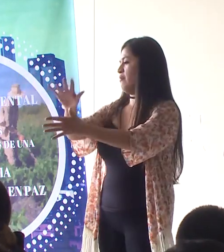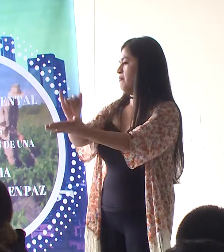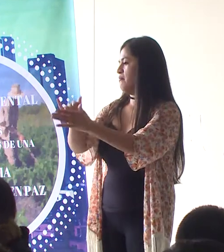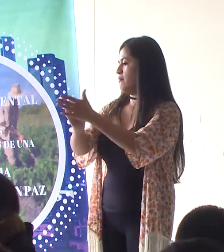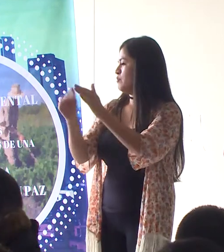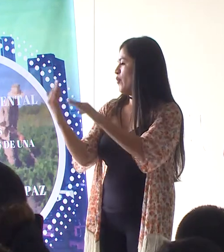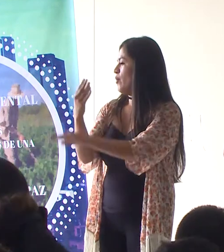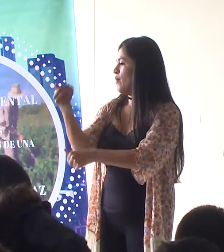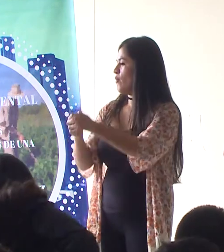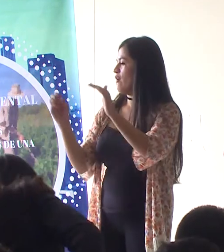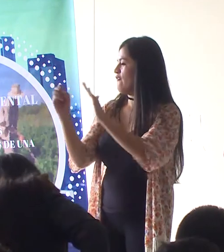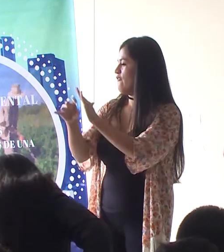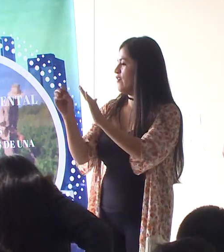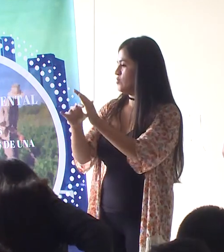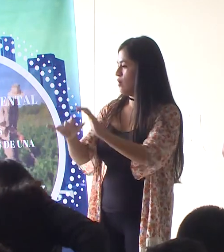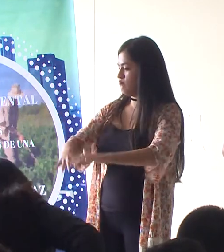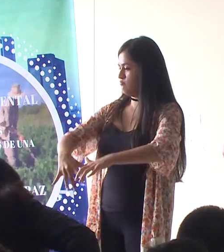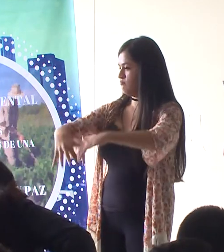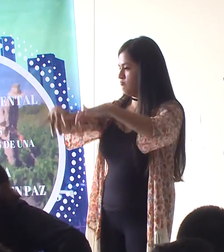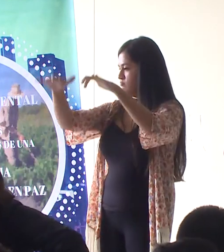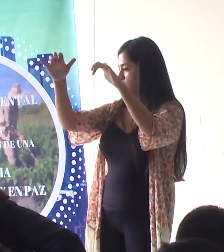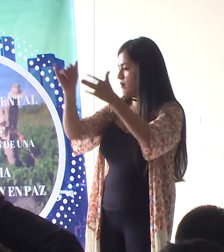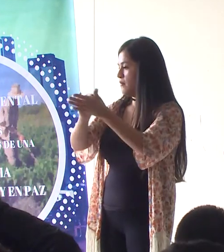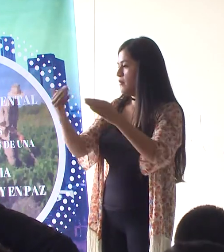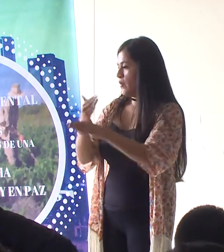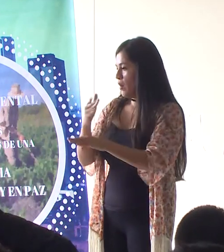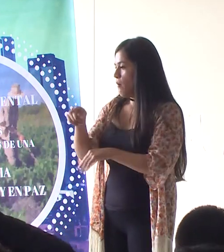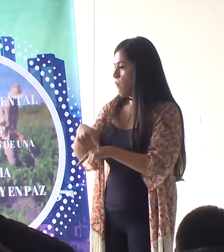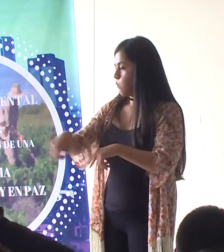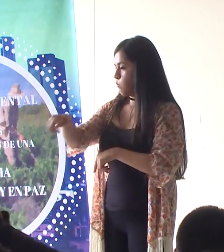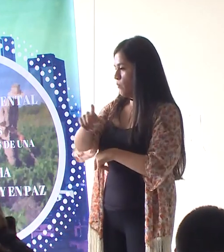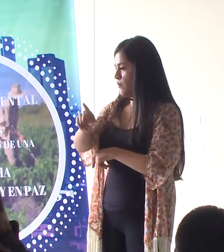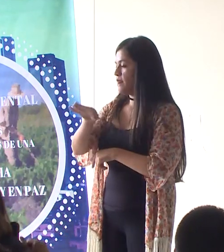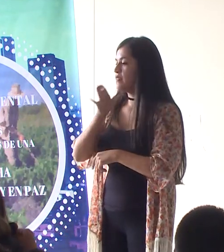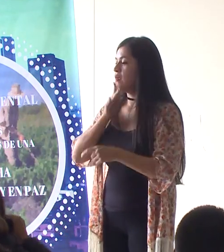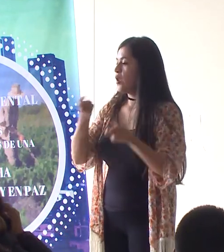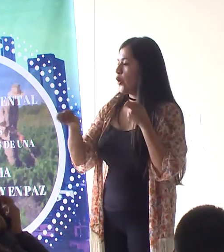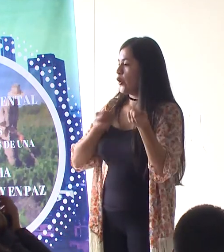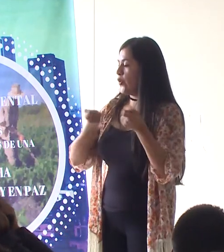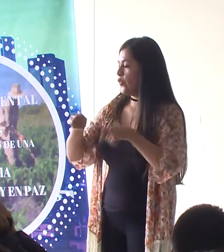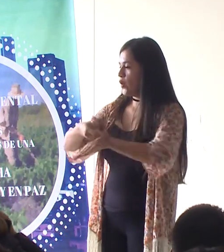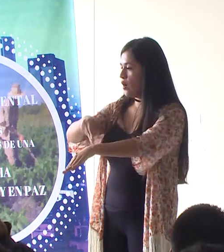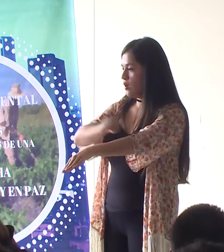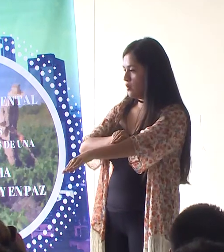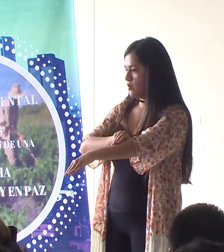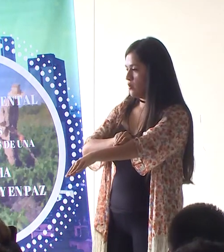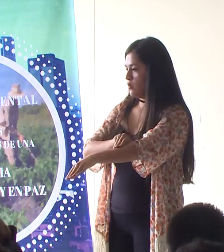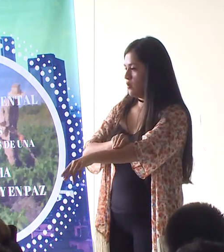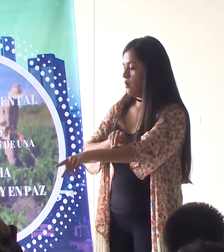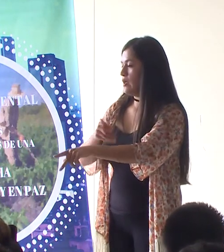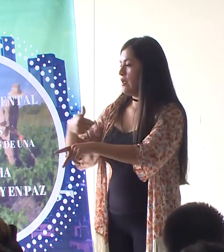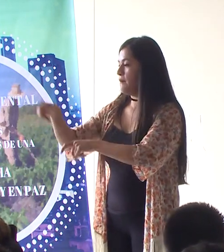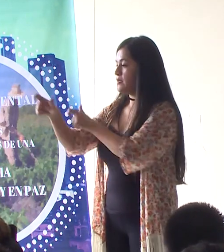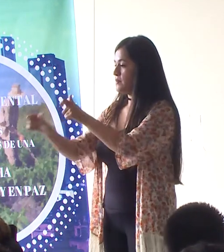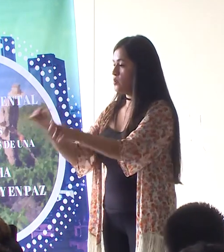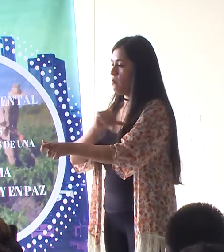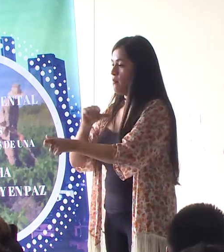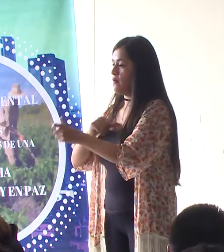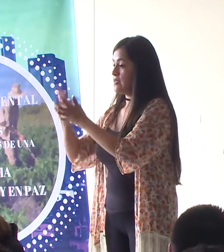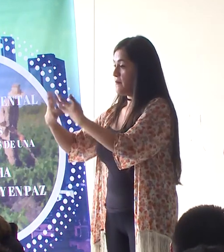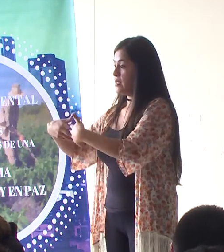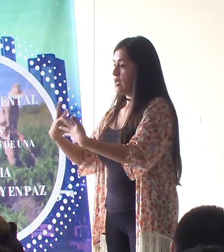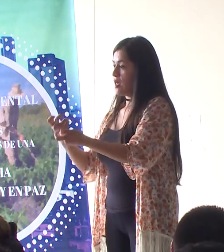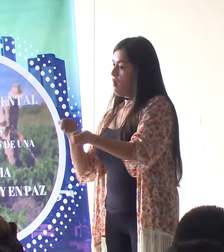botaderos y rellenos gestionados al antojo de la administración de turno y plagados de la rapiña de la inversión privada